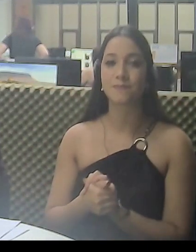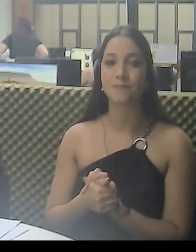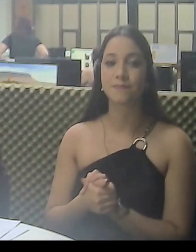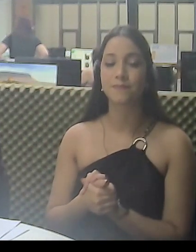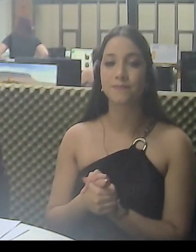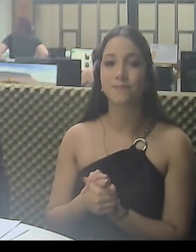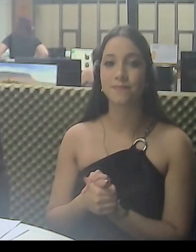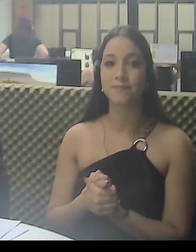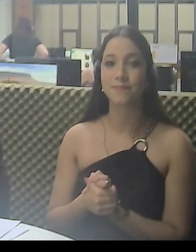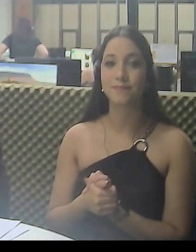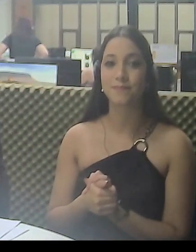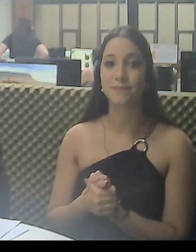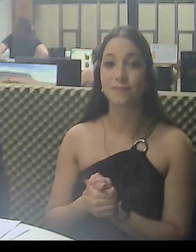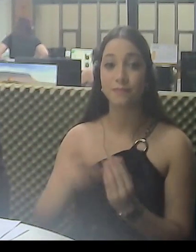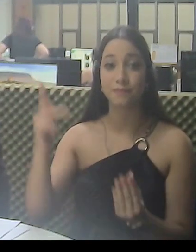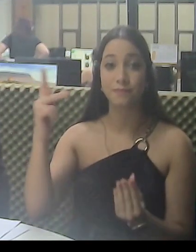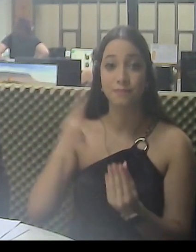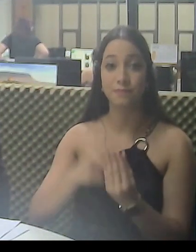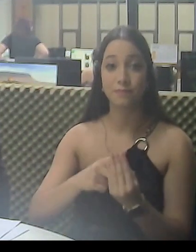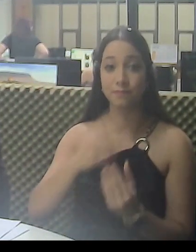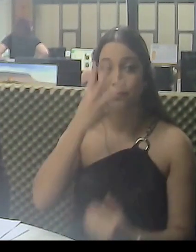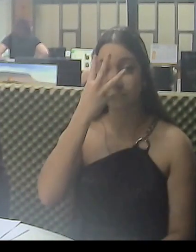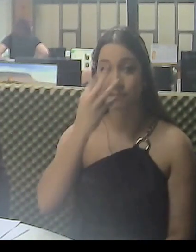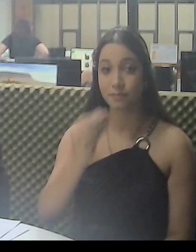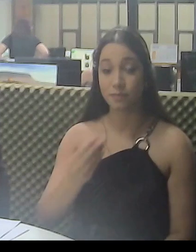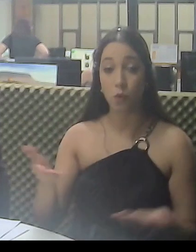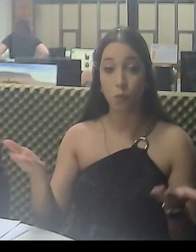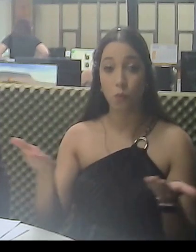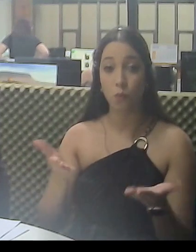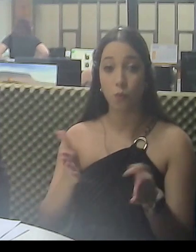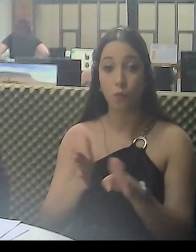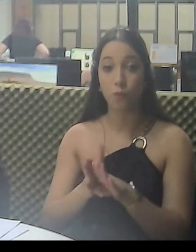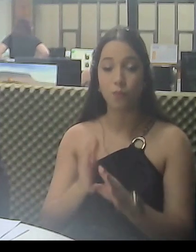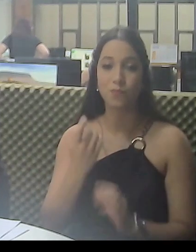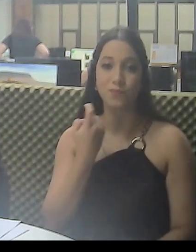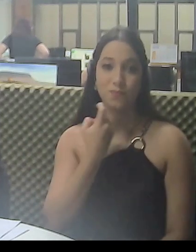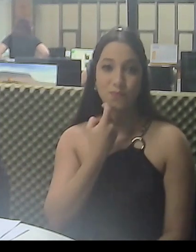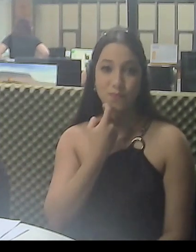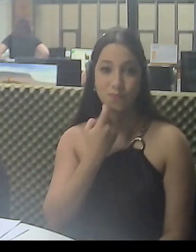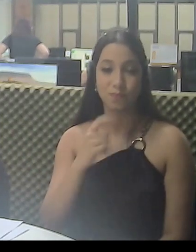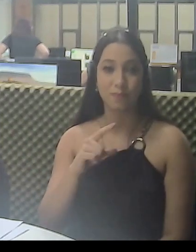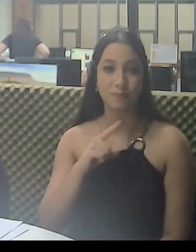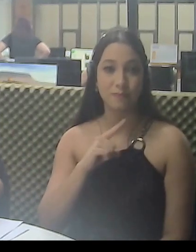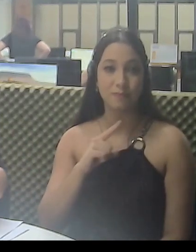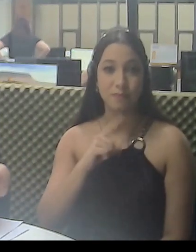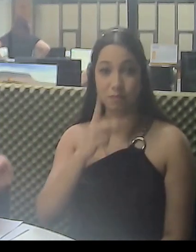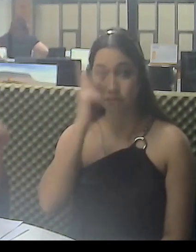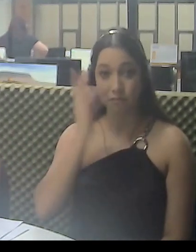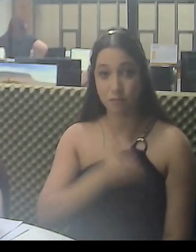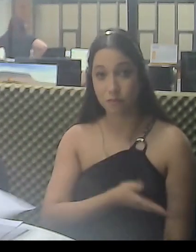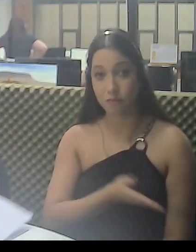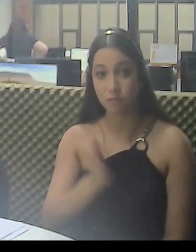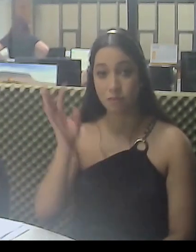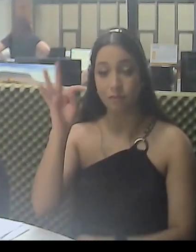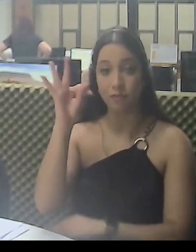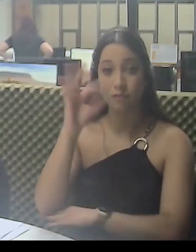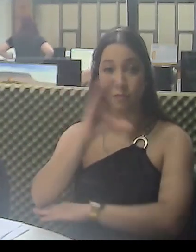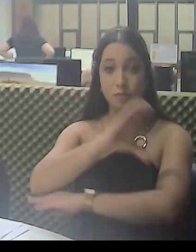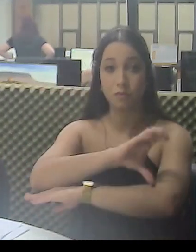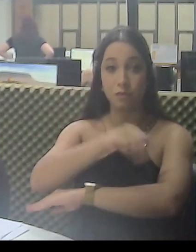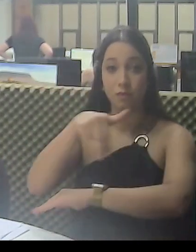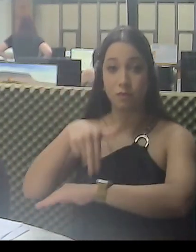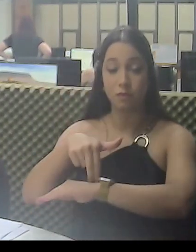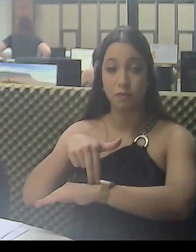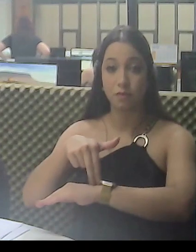notícias. Procon Móvel. De hoje até sexta-feira, os serviços são ofertados para quem passar pelo Terminal Canaã.